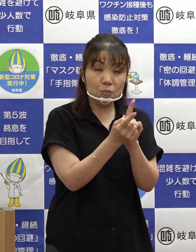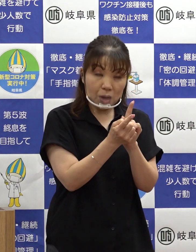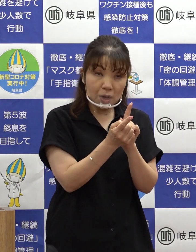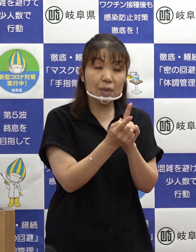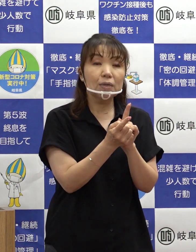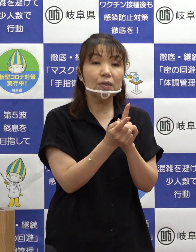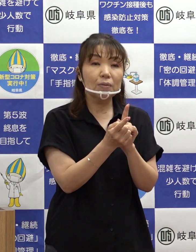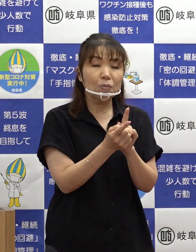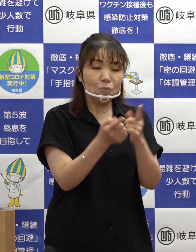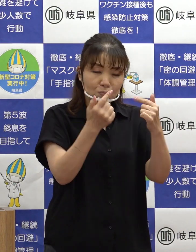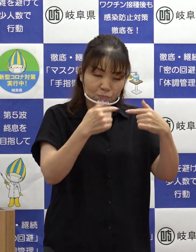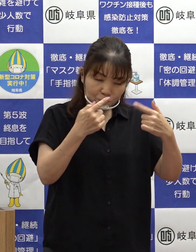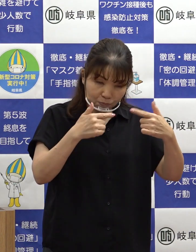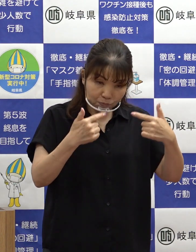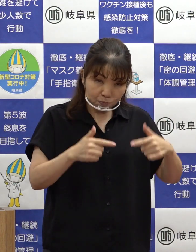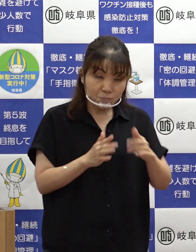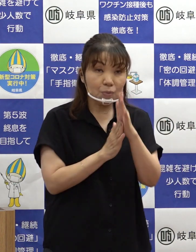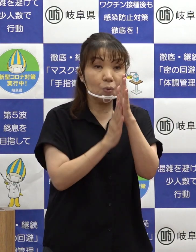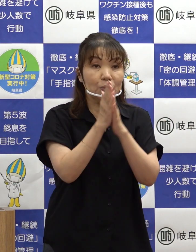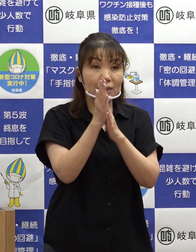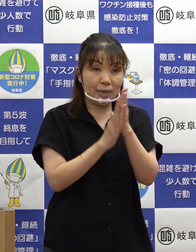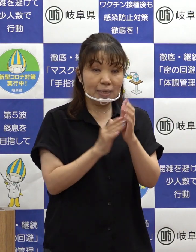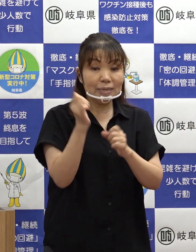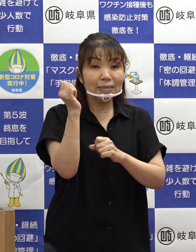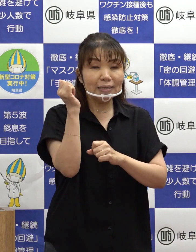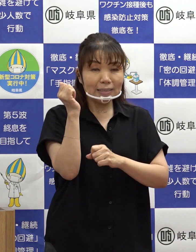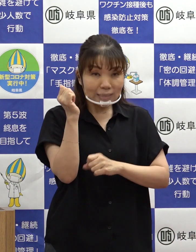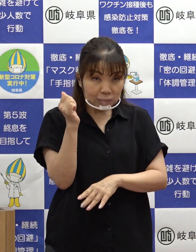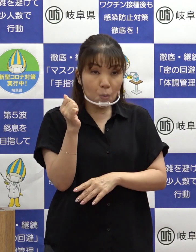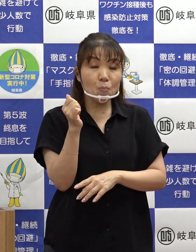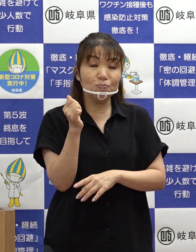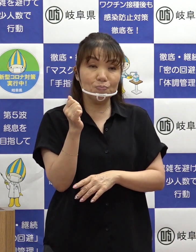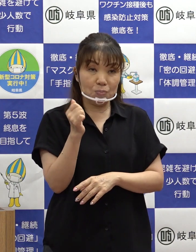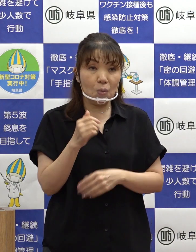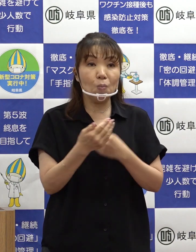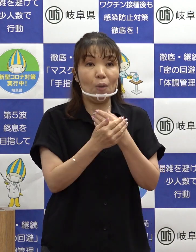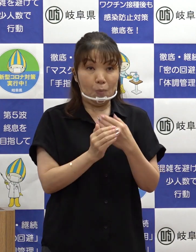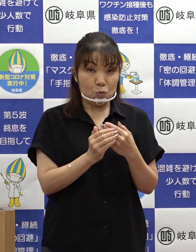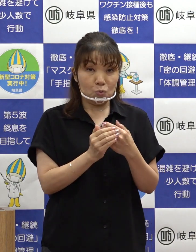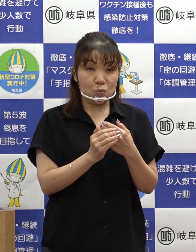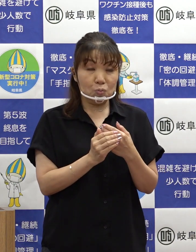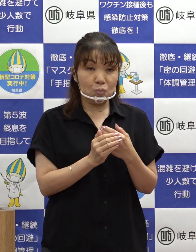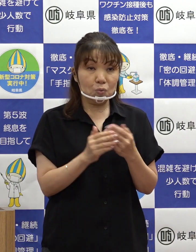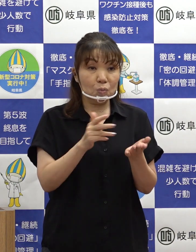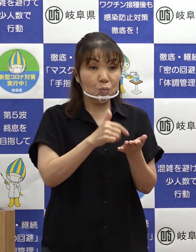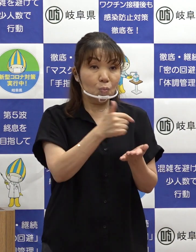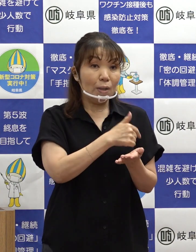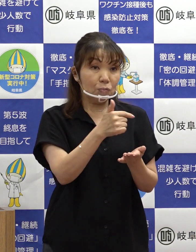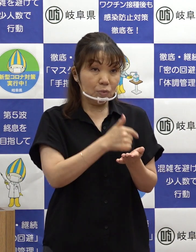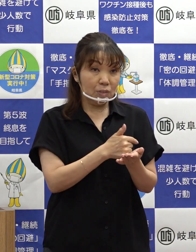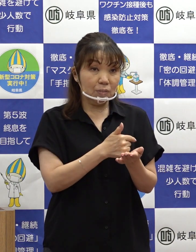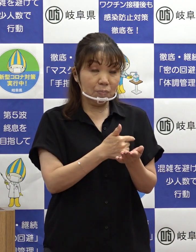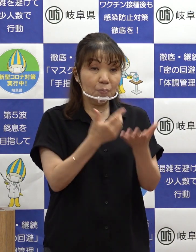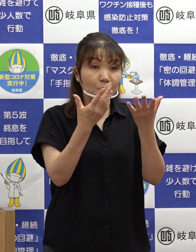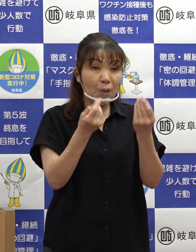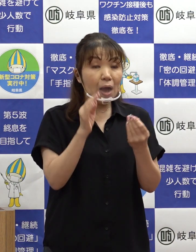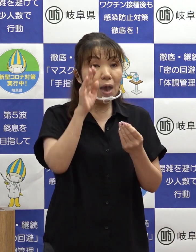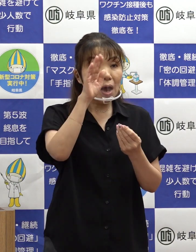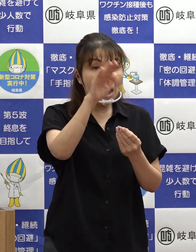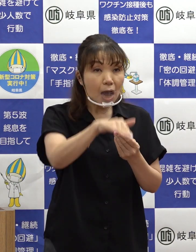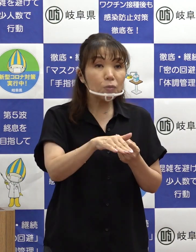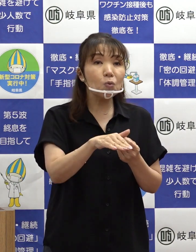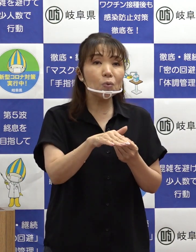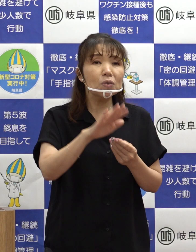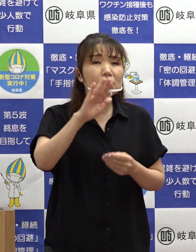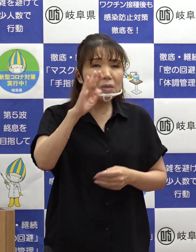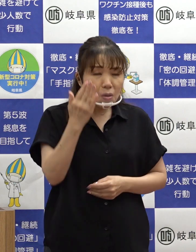は毎回お願いしておる、基本、常に基本に立ち返るということで、ワクチンを接種した後も、ブレイクスルー感染